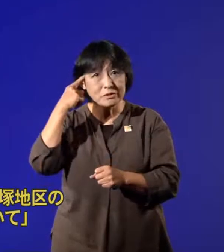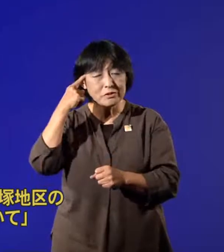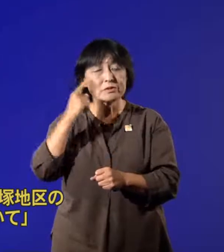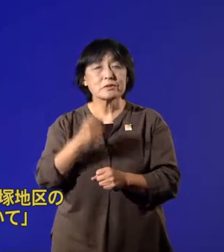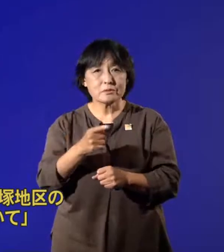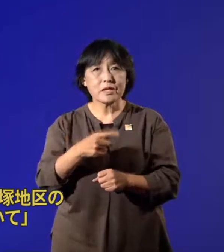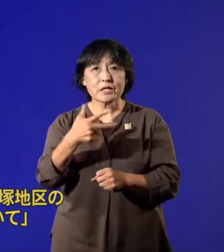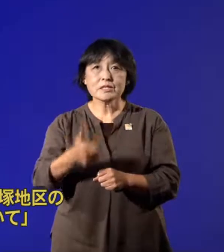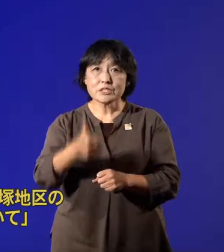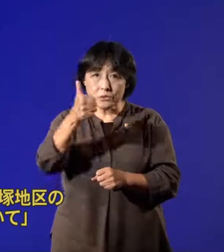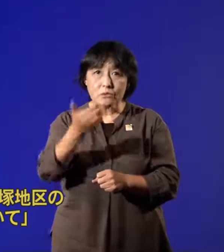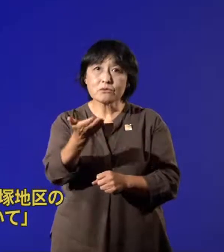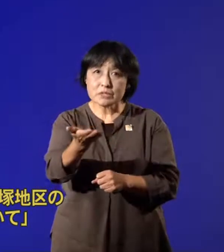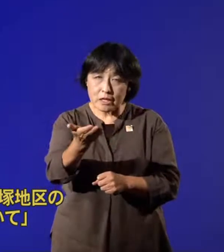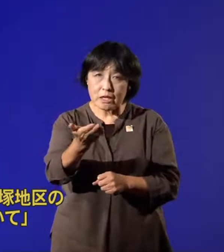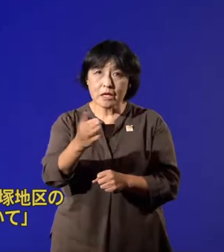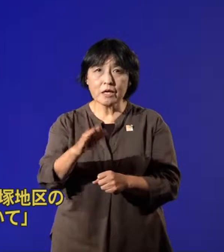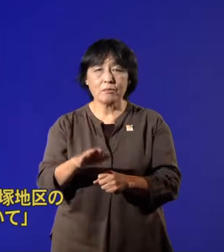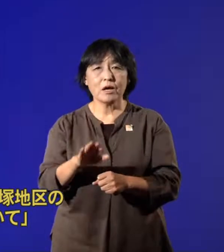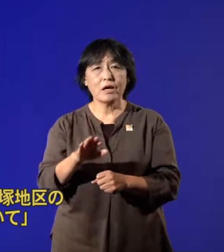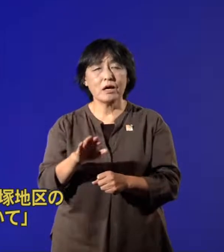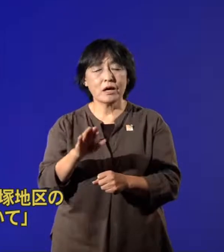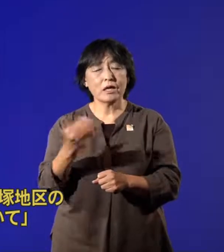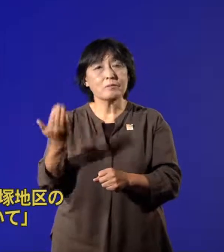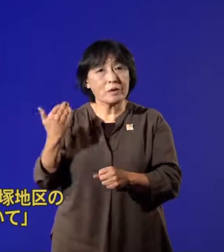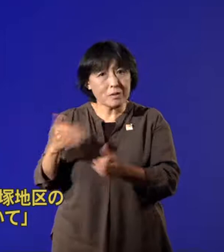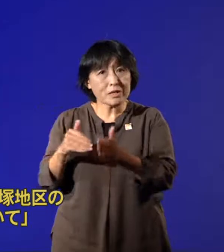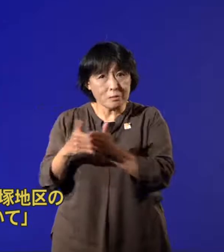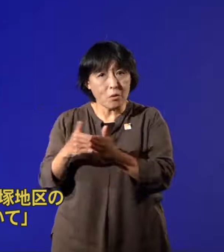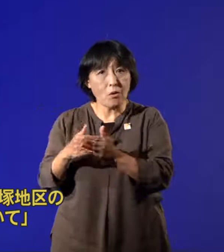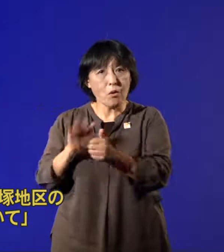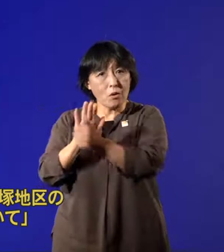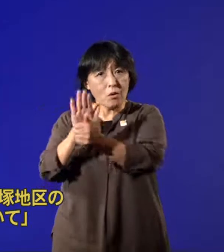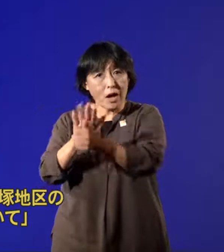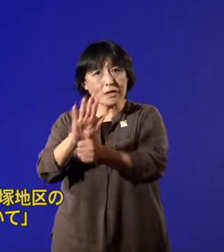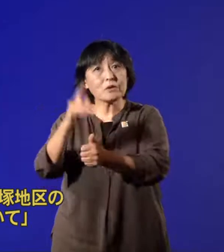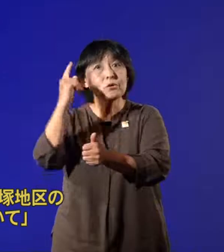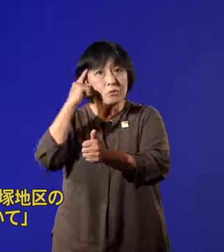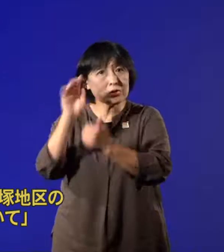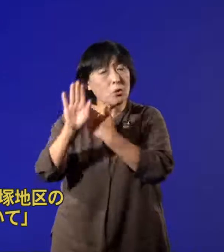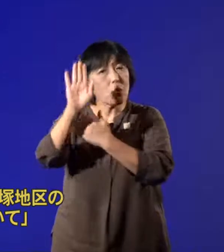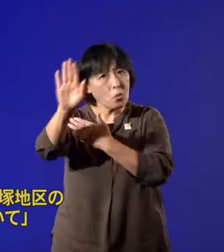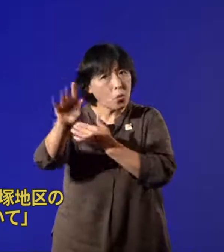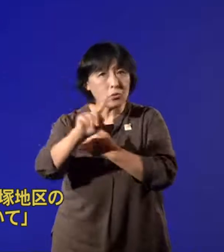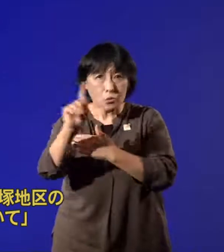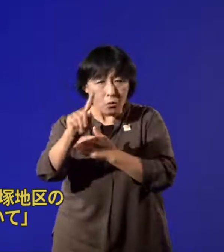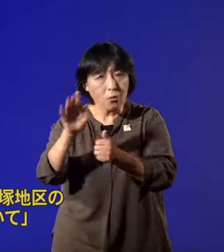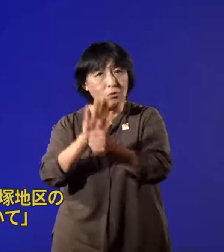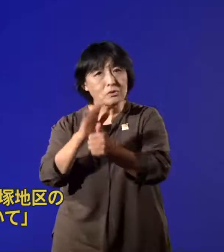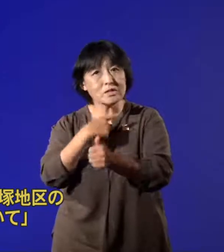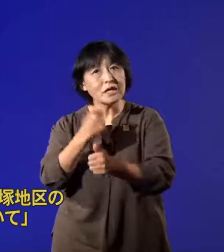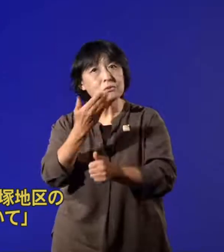として、今までもいろんな支援されてきたと思うんですが、今後もどのように接していきたいのかっていうのがまず1